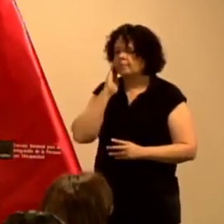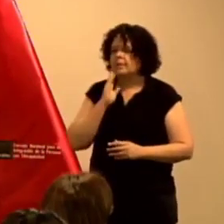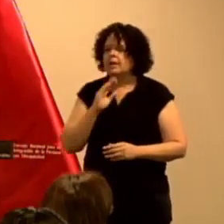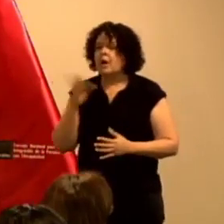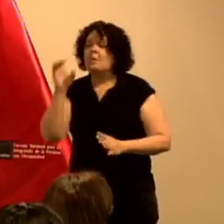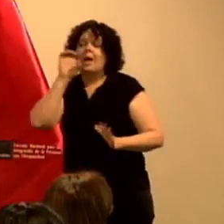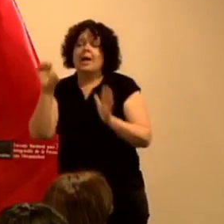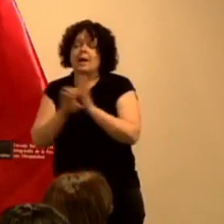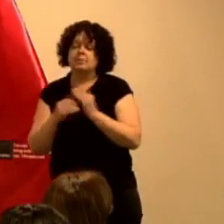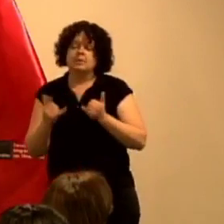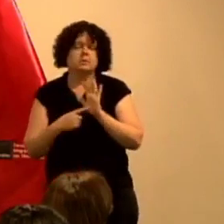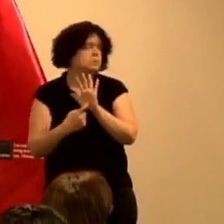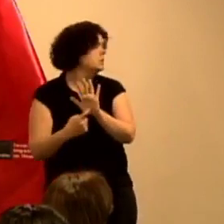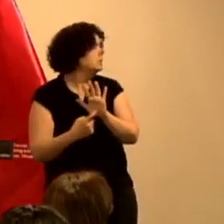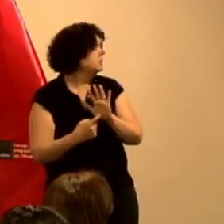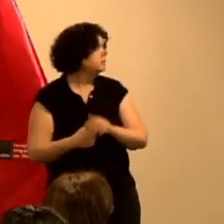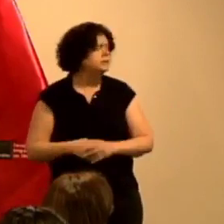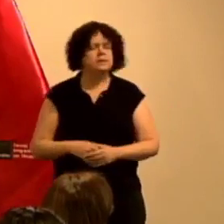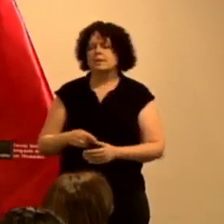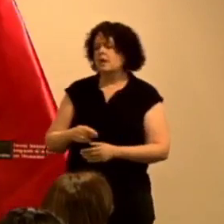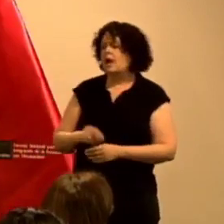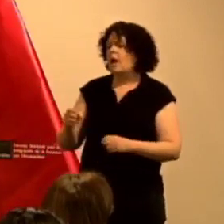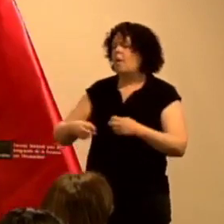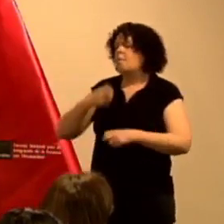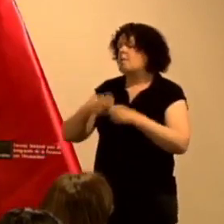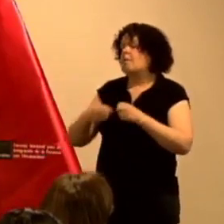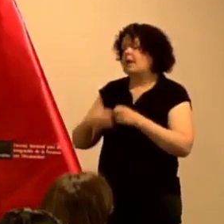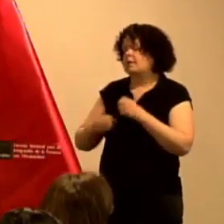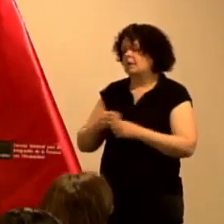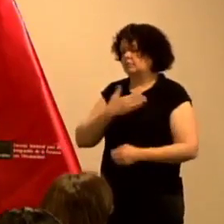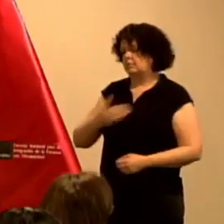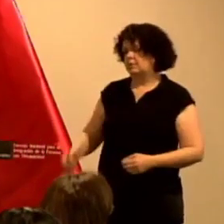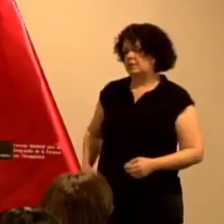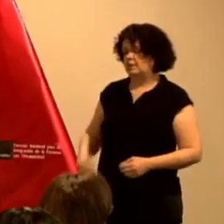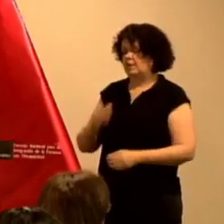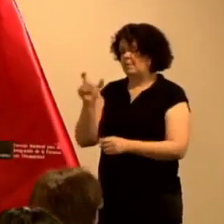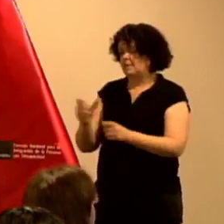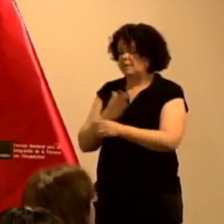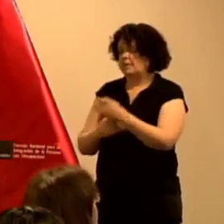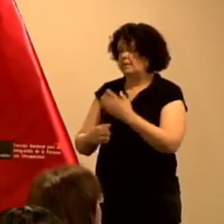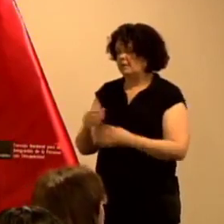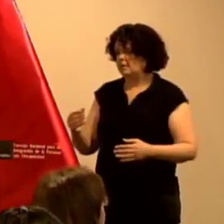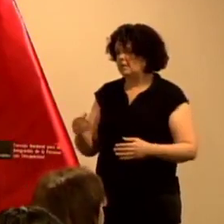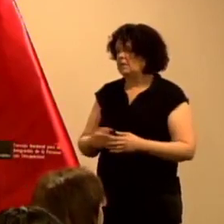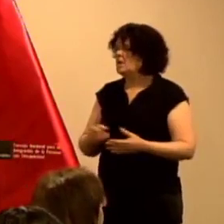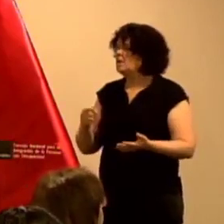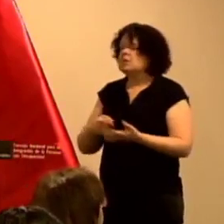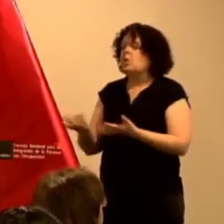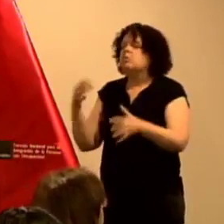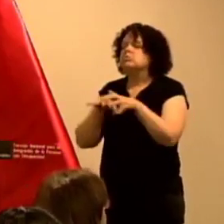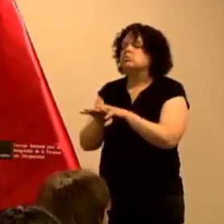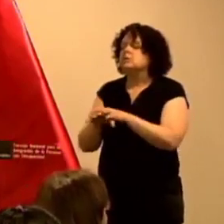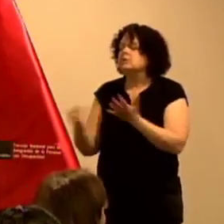A manera de ejemplo, un problema público en el tema de discapacidad es que las personas con discapacidad no acceden a servicios